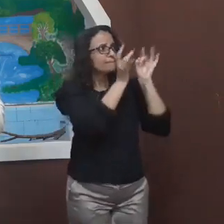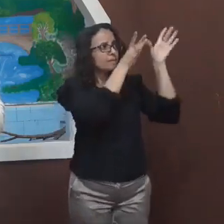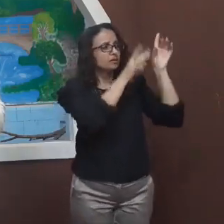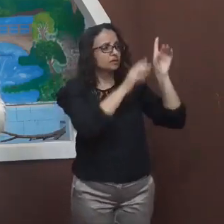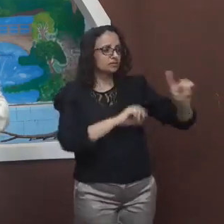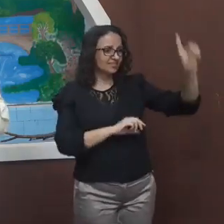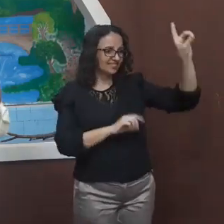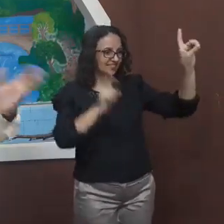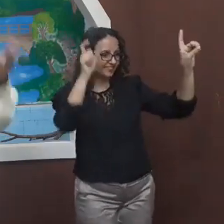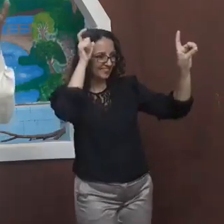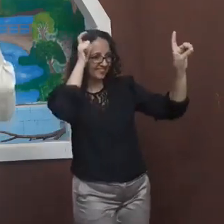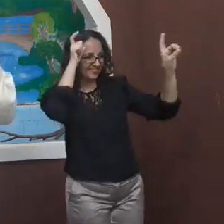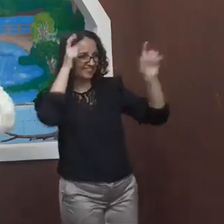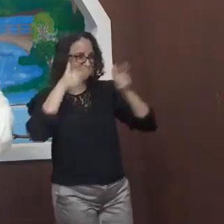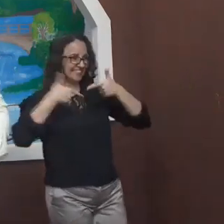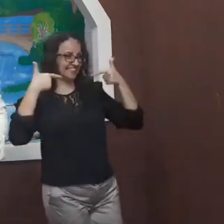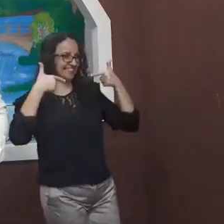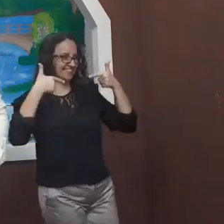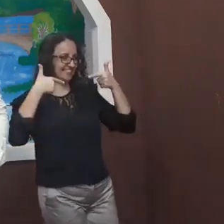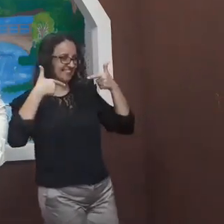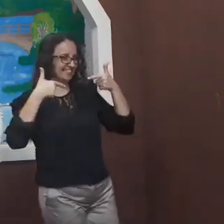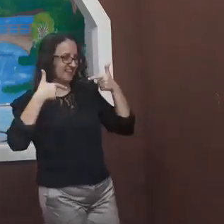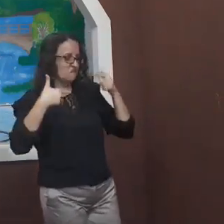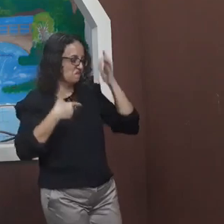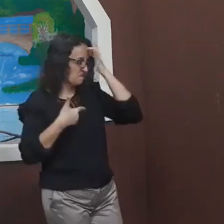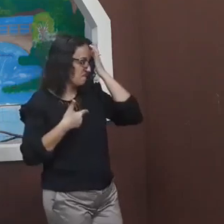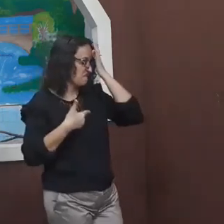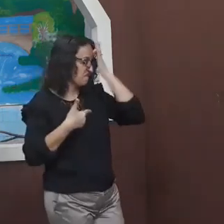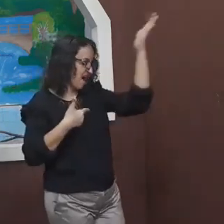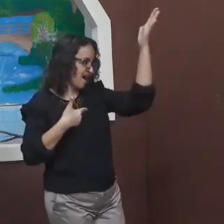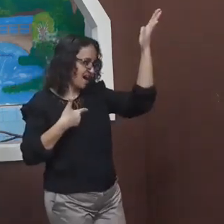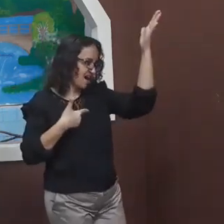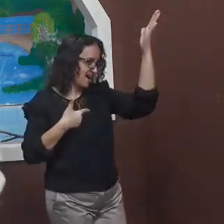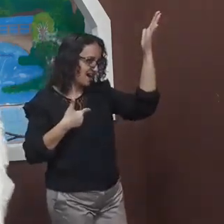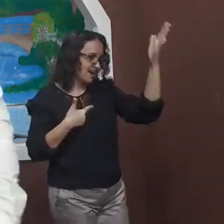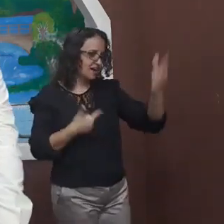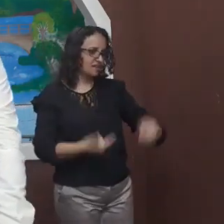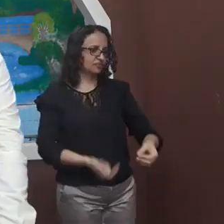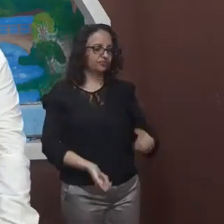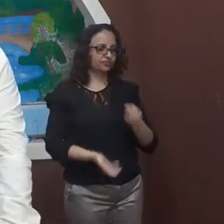para o diabo passar o mundo. E o diabo passa.